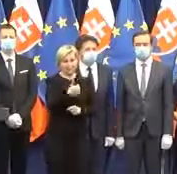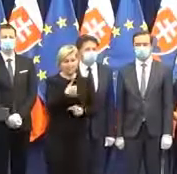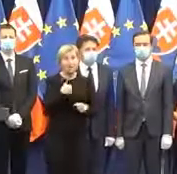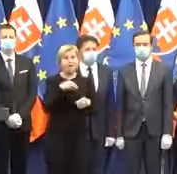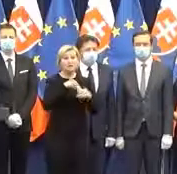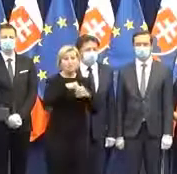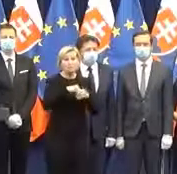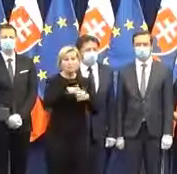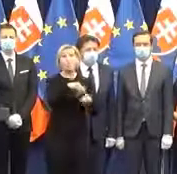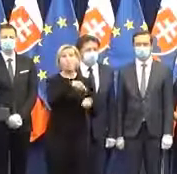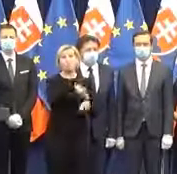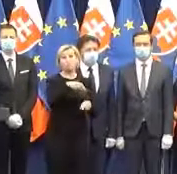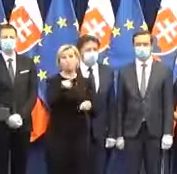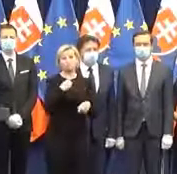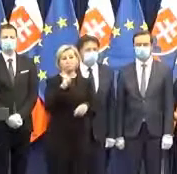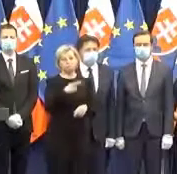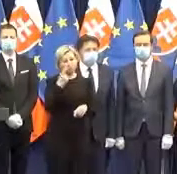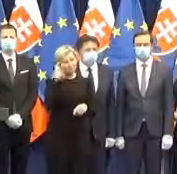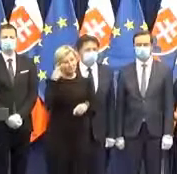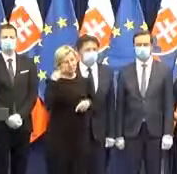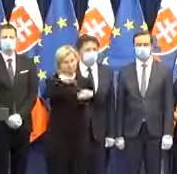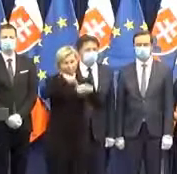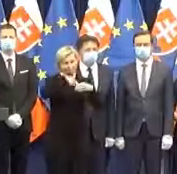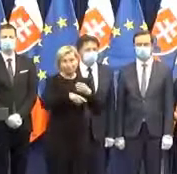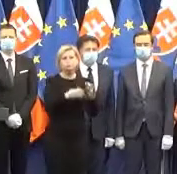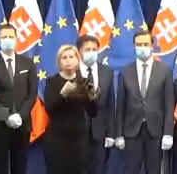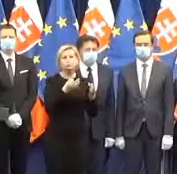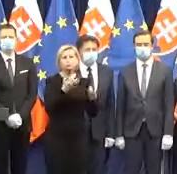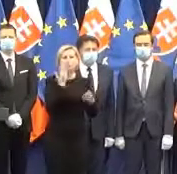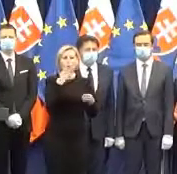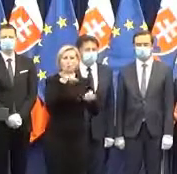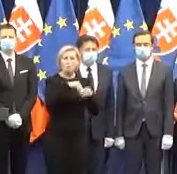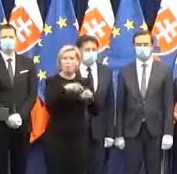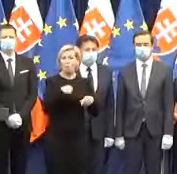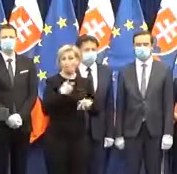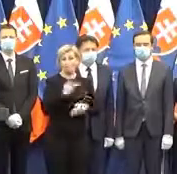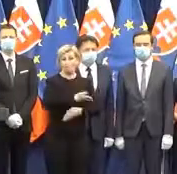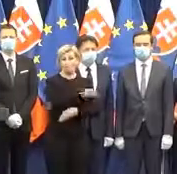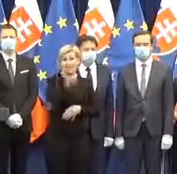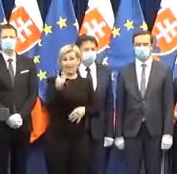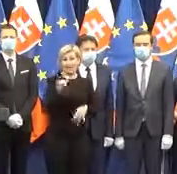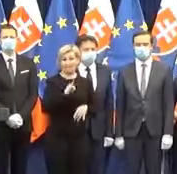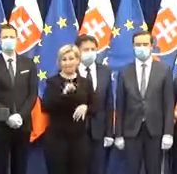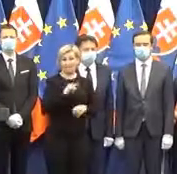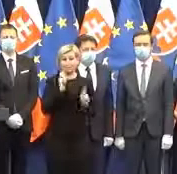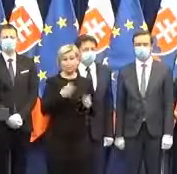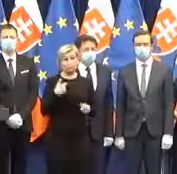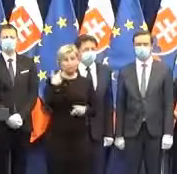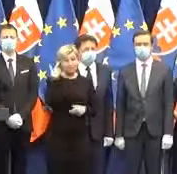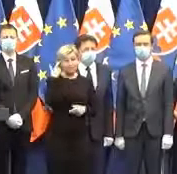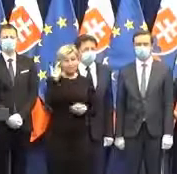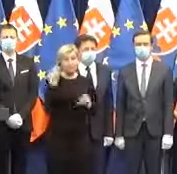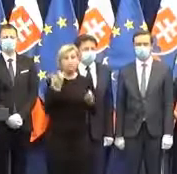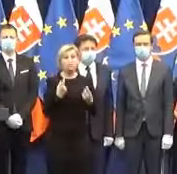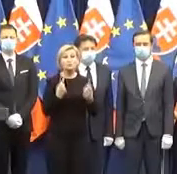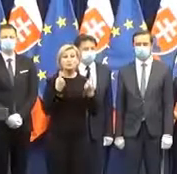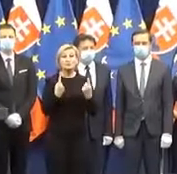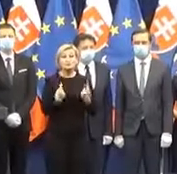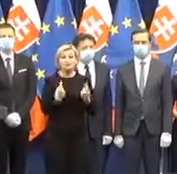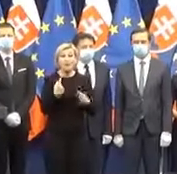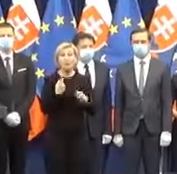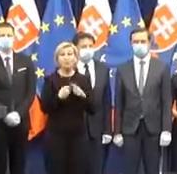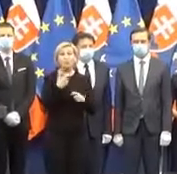správe štátnych hmotných rezerv na prsty, lebo to je vo verejnom záujme, aby sme vedeli poprvé, aký je stav, a po druhé,